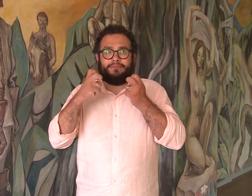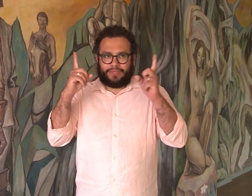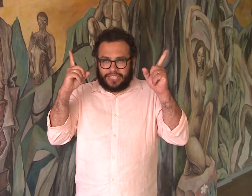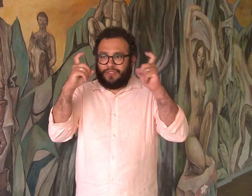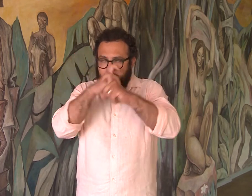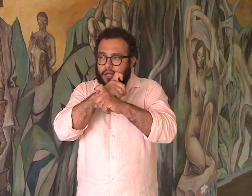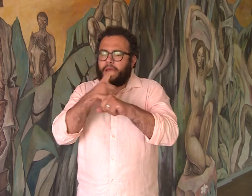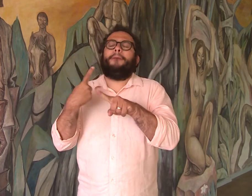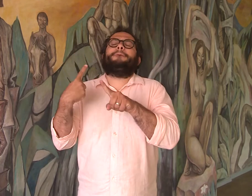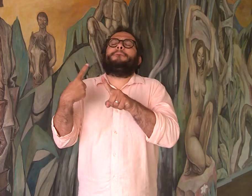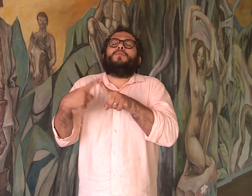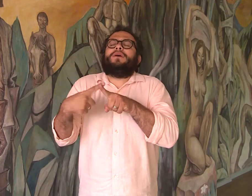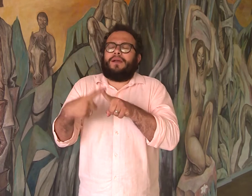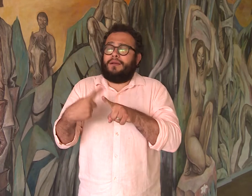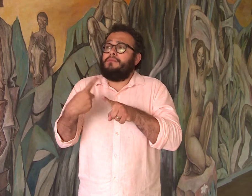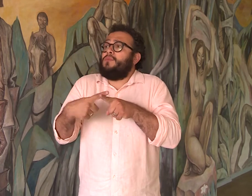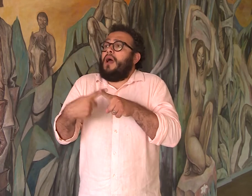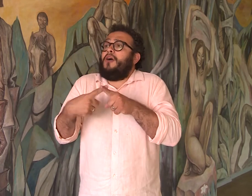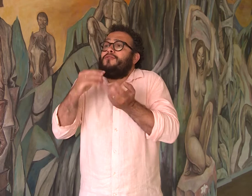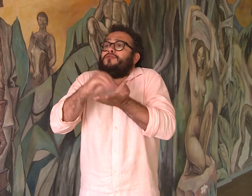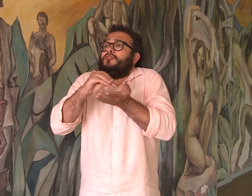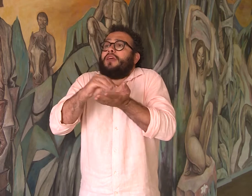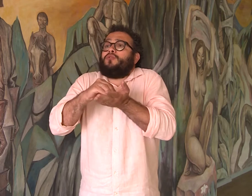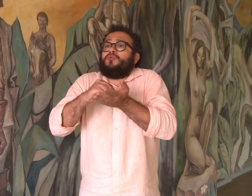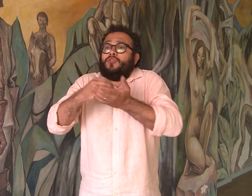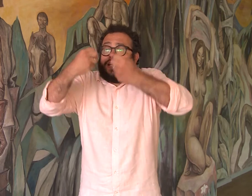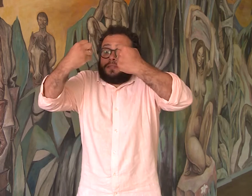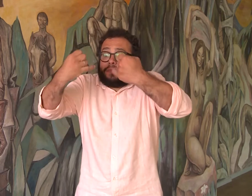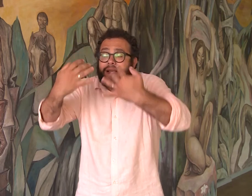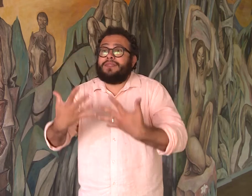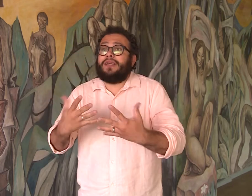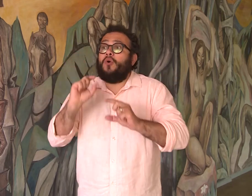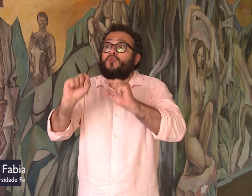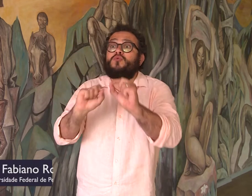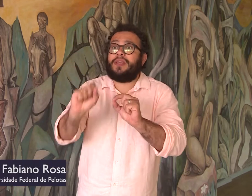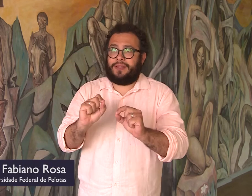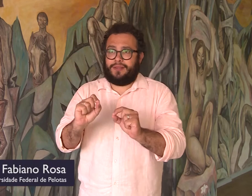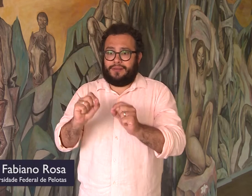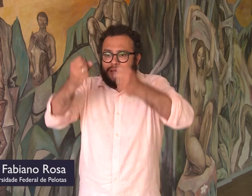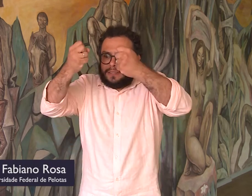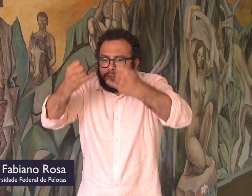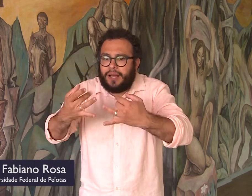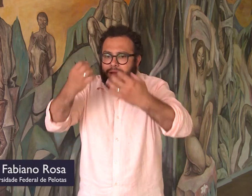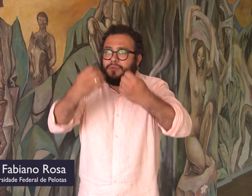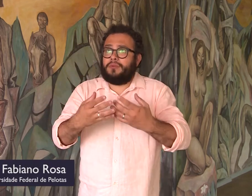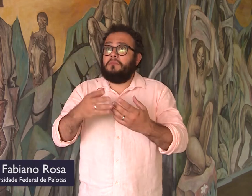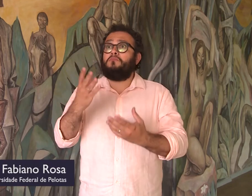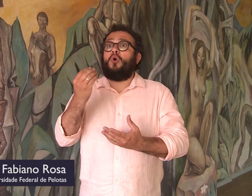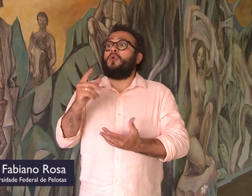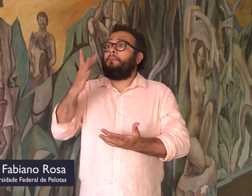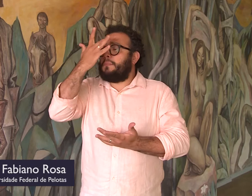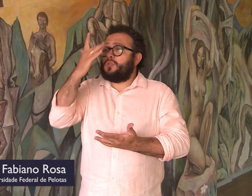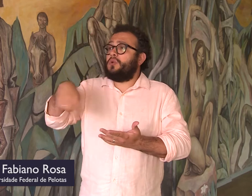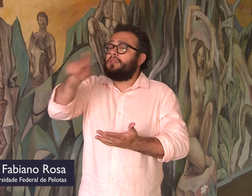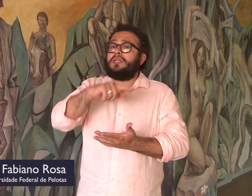Realmente eu percebo que existe uma dificuldade, porque realmente falta uma explicação, uma clareza, porque muitas pessoas acreditam